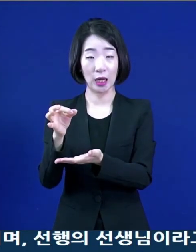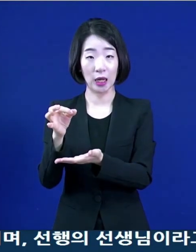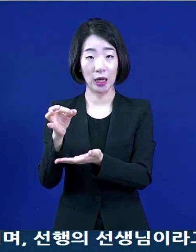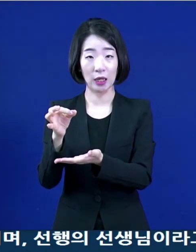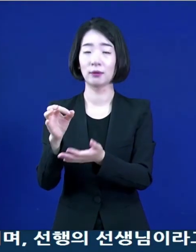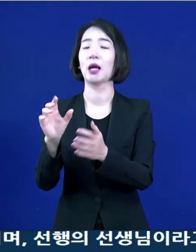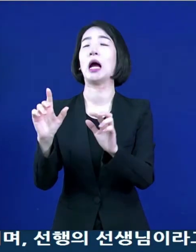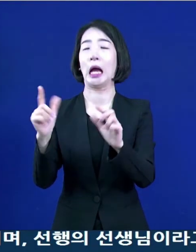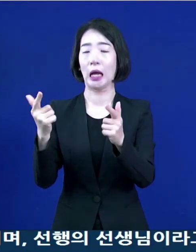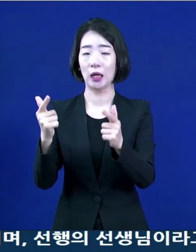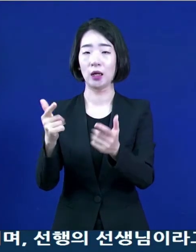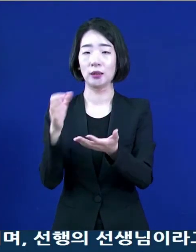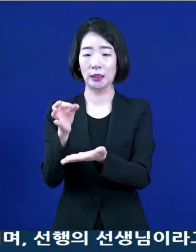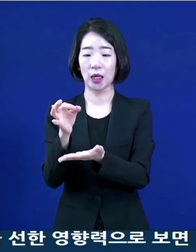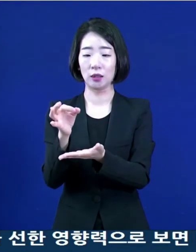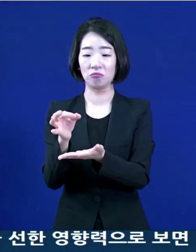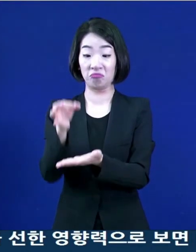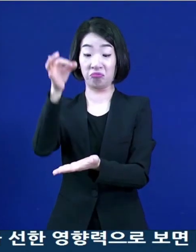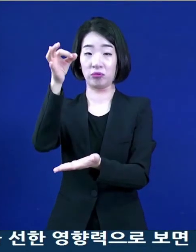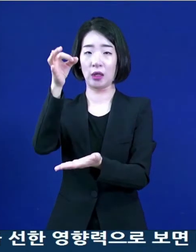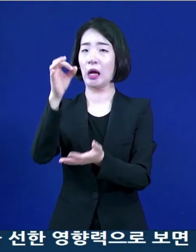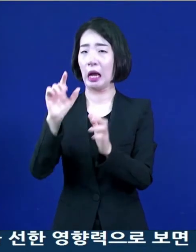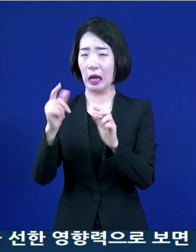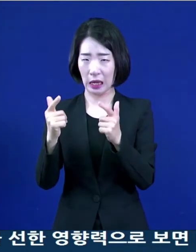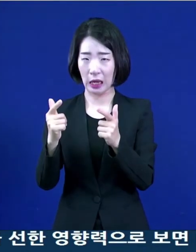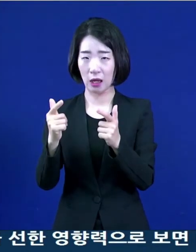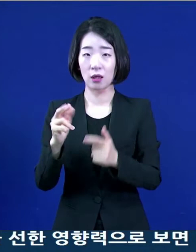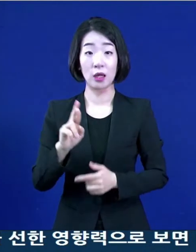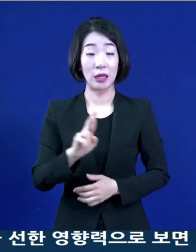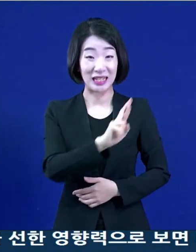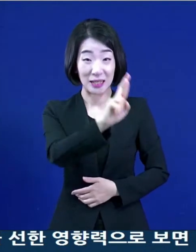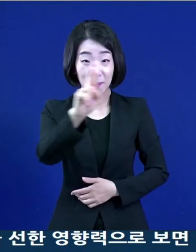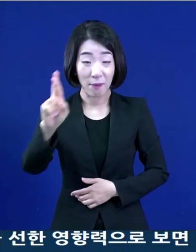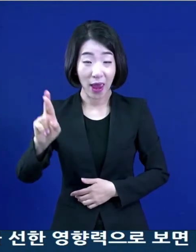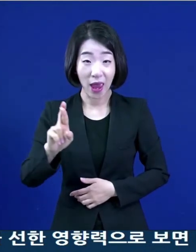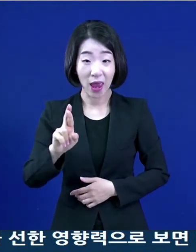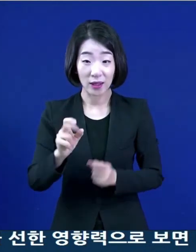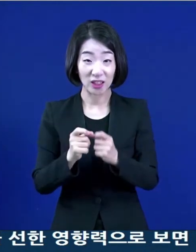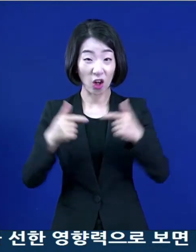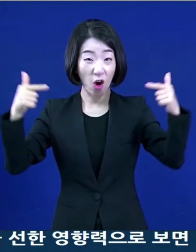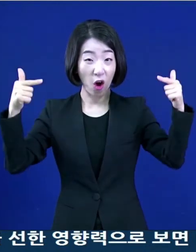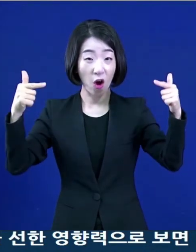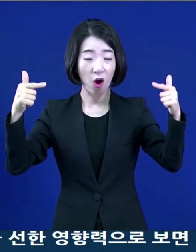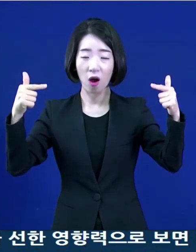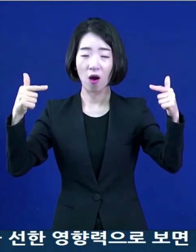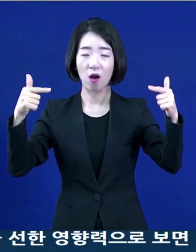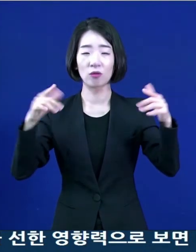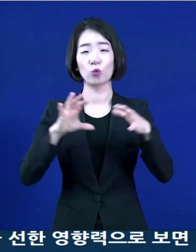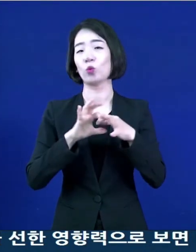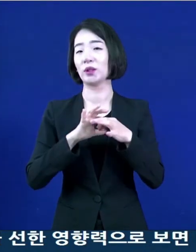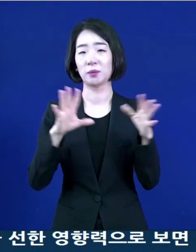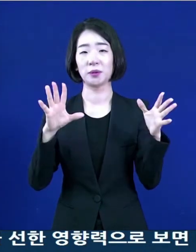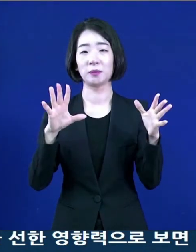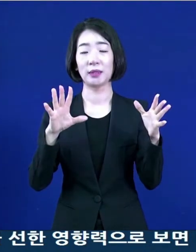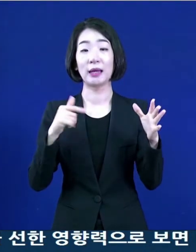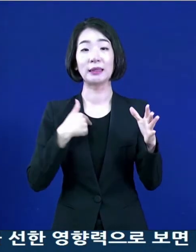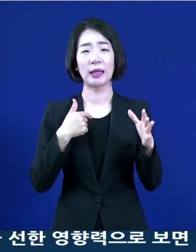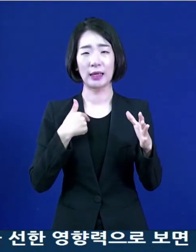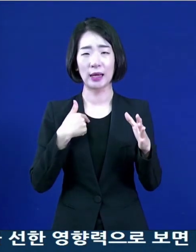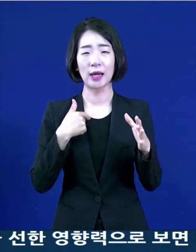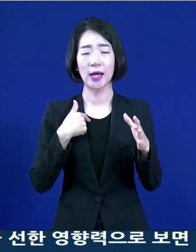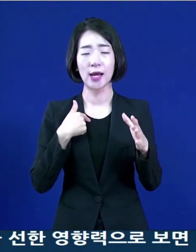것은 아닙니다. 인맥 자산이 느는 것도 저는 별 관심이 없습니다. 저한테 늘어나는 자산 중에